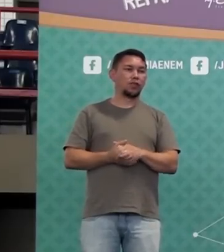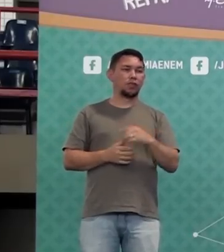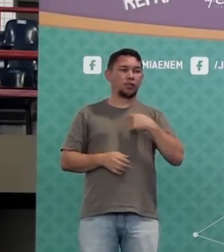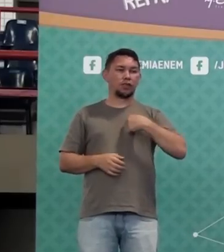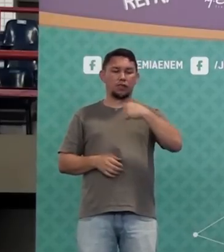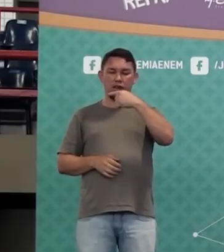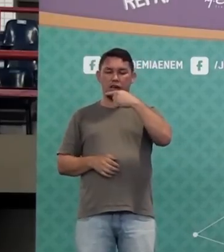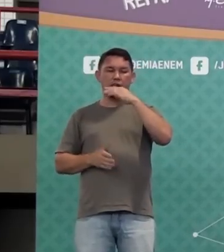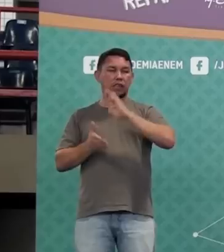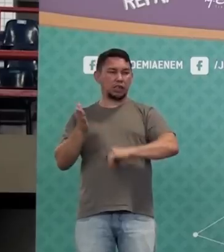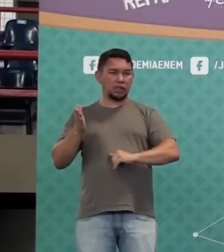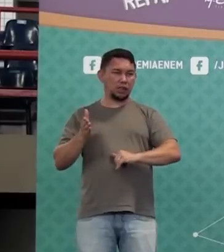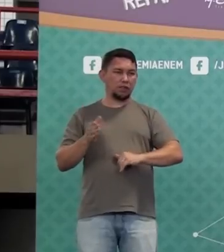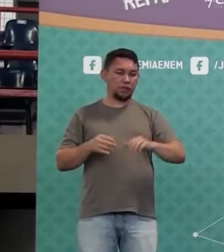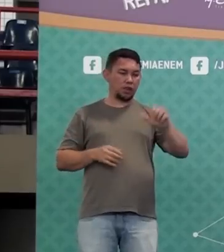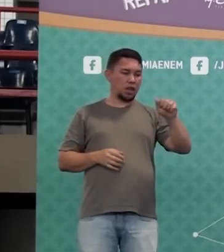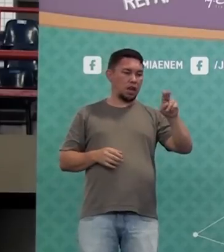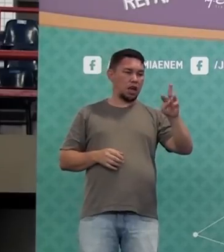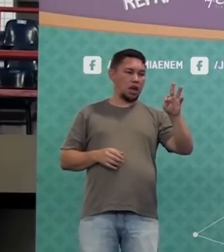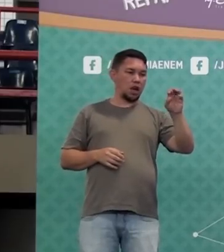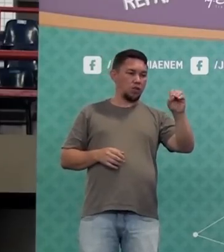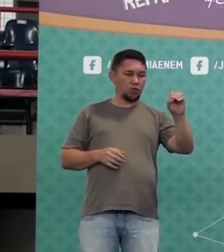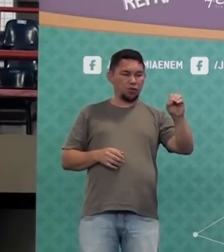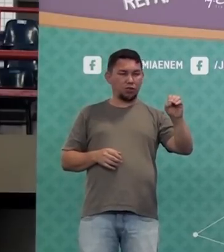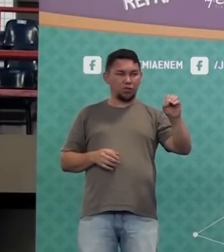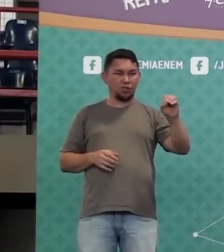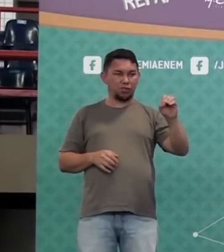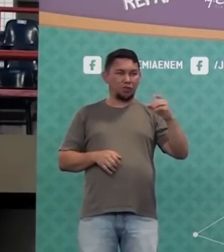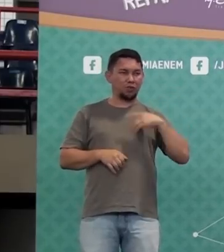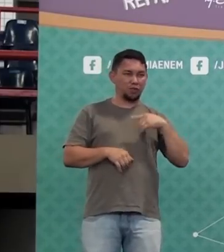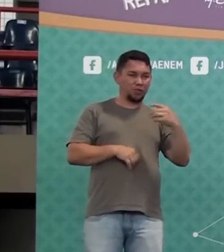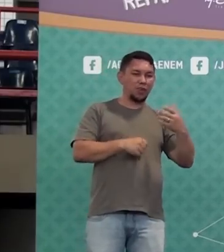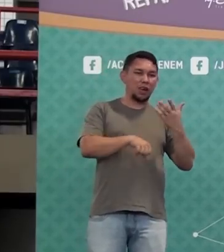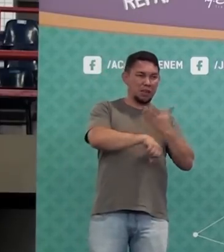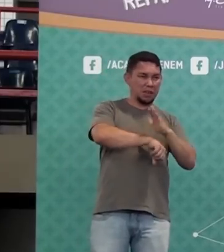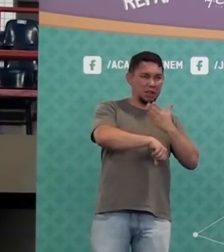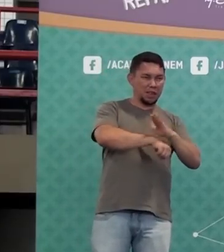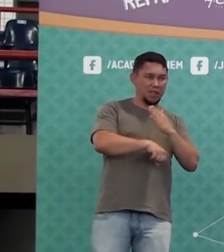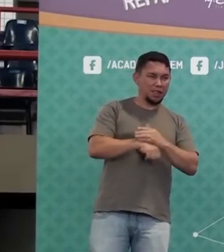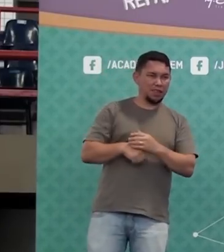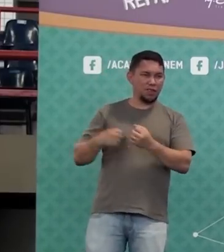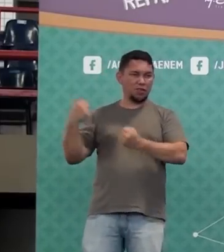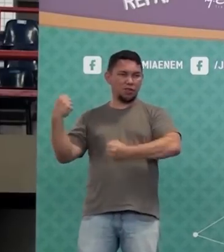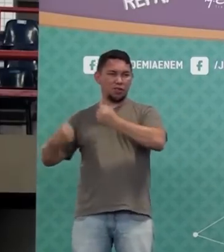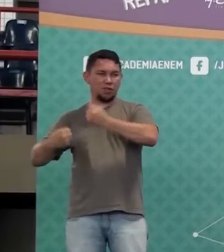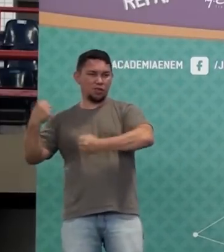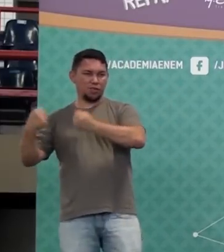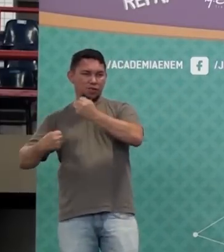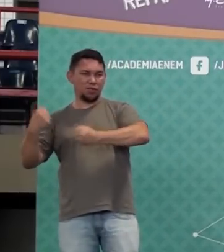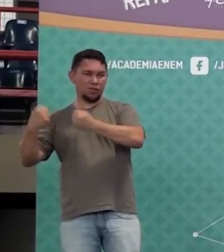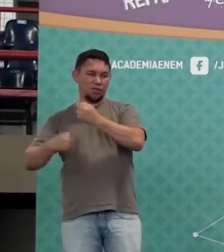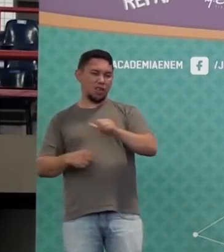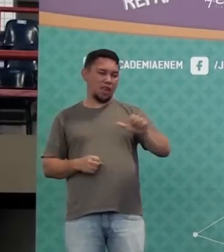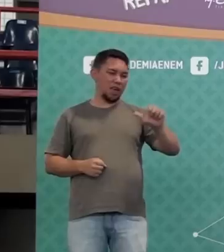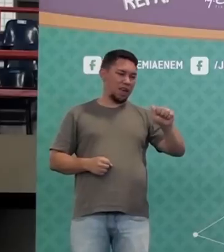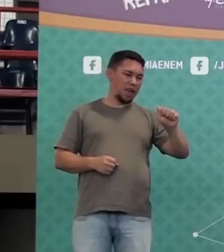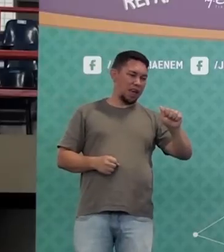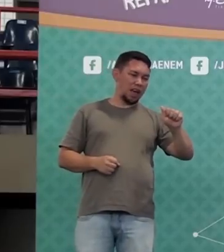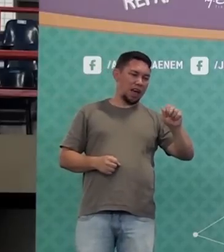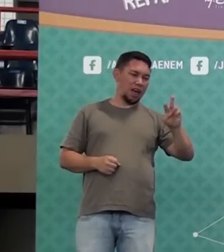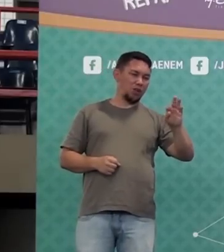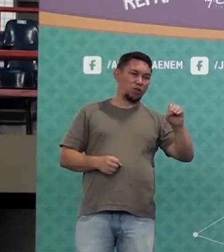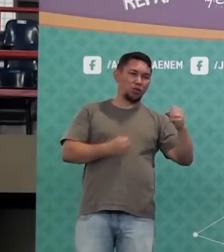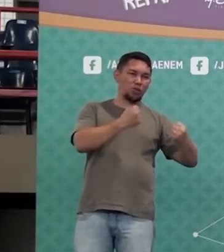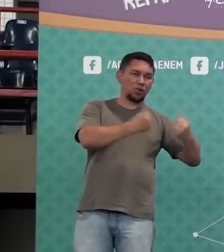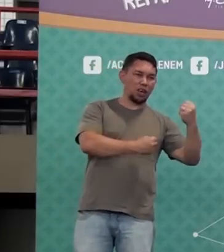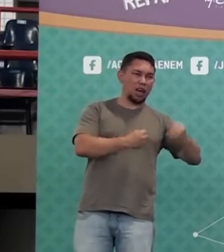moto, e por aí vai. O que eu quero que você entenda, que eu digo, auto termina em O, e